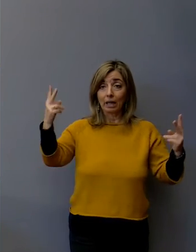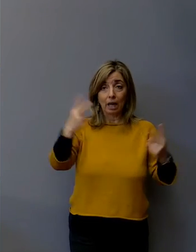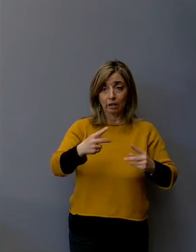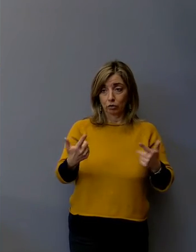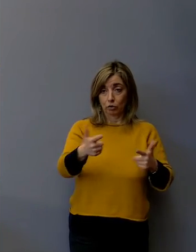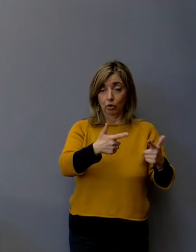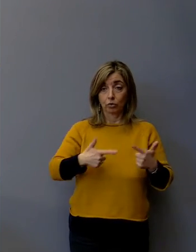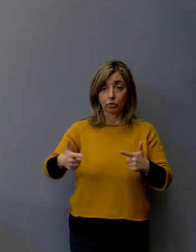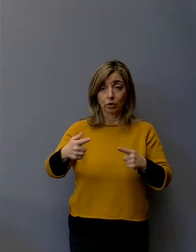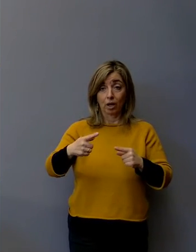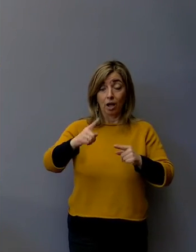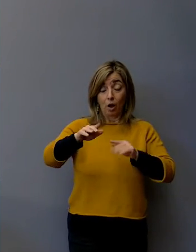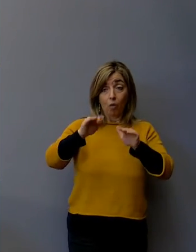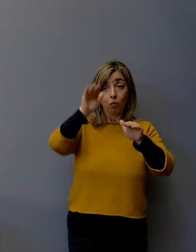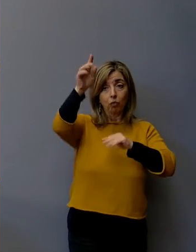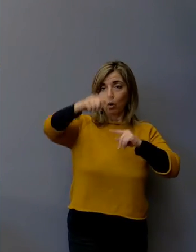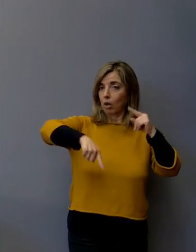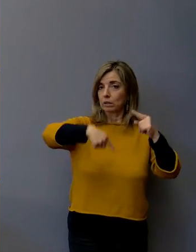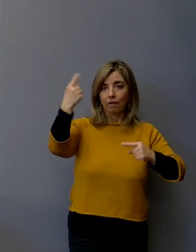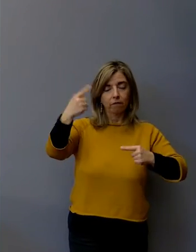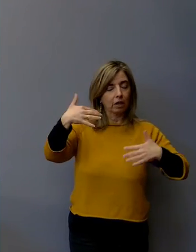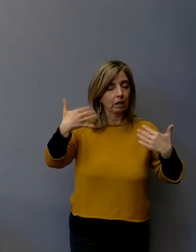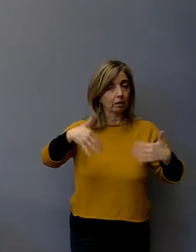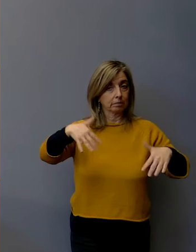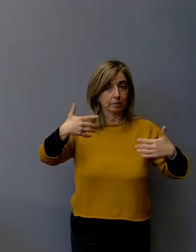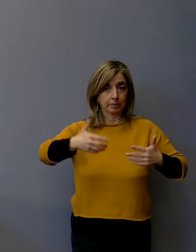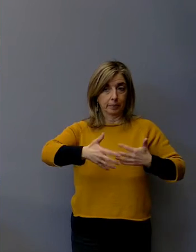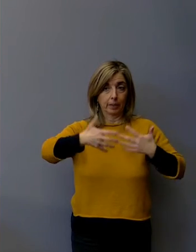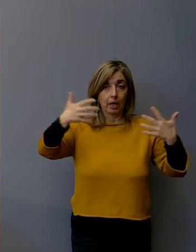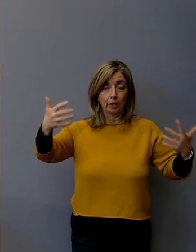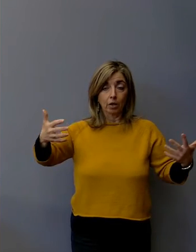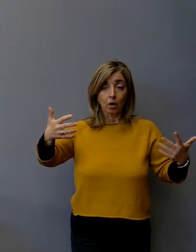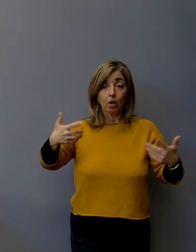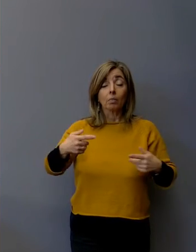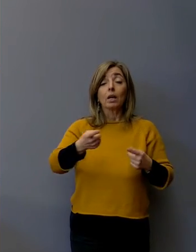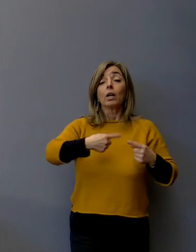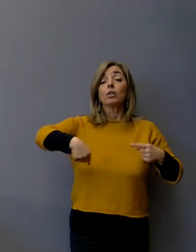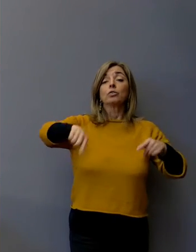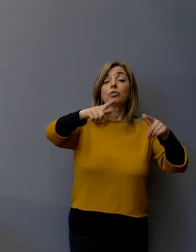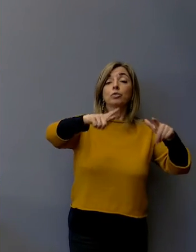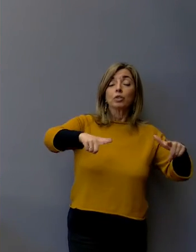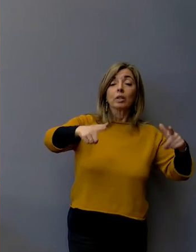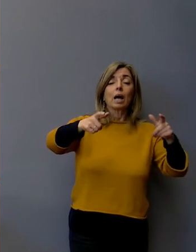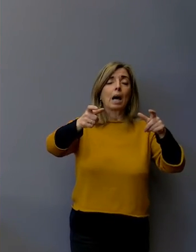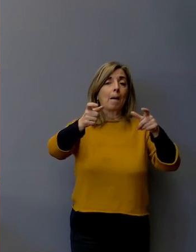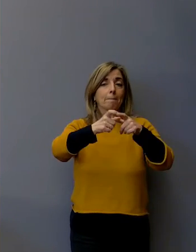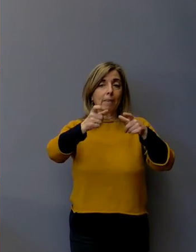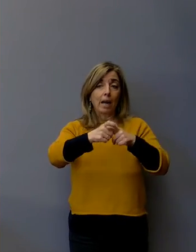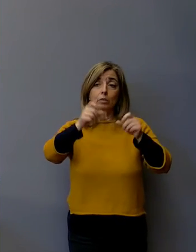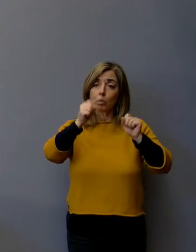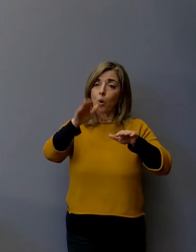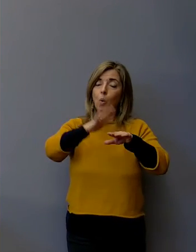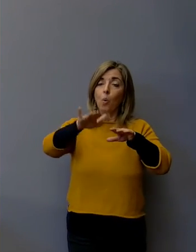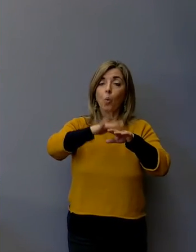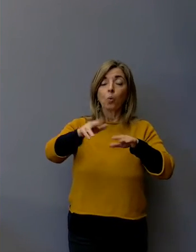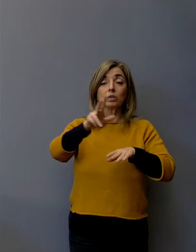attendono sono enormi e concludo la nostra città e tutto il paese alla possibilità di utilizzare risorse soprattutto europee come mai